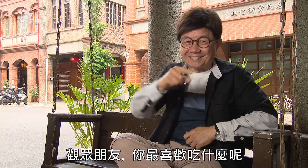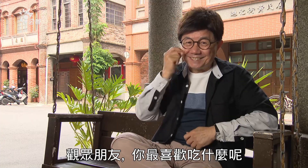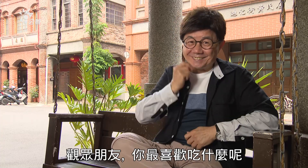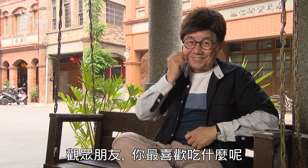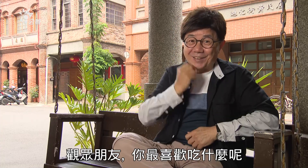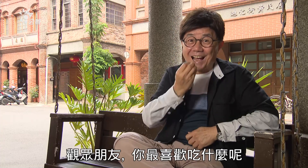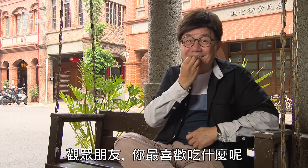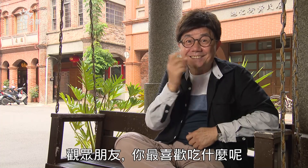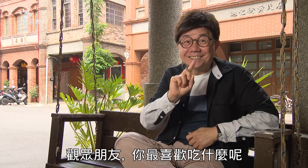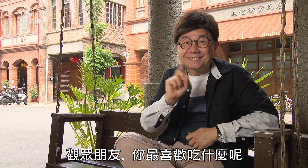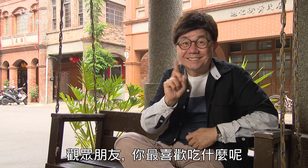欢吃什么呢？